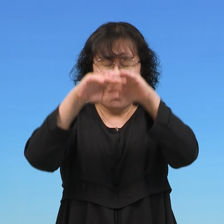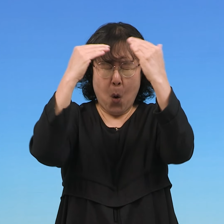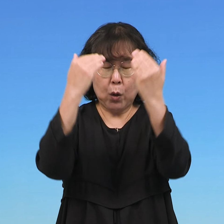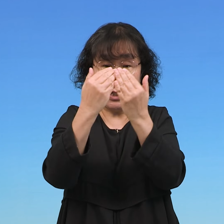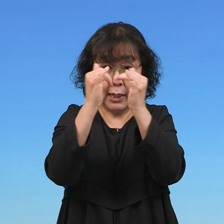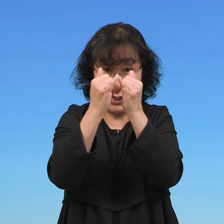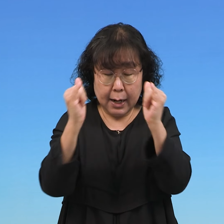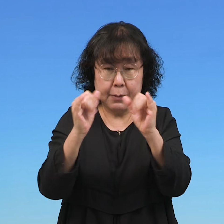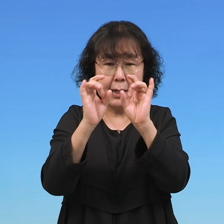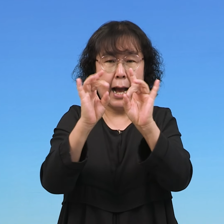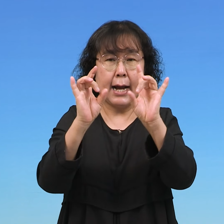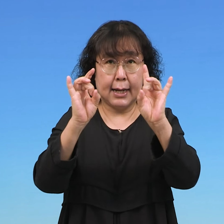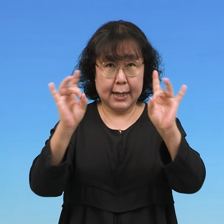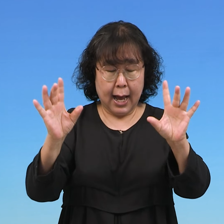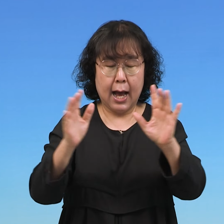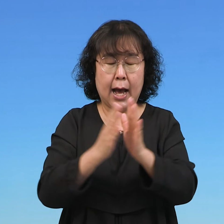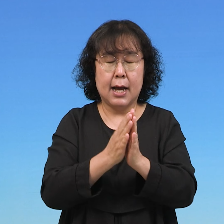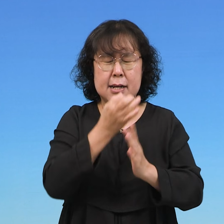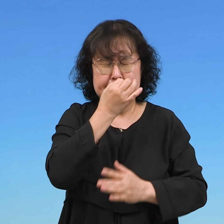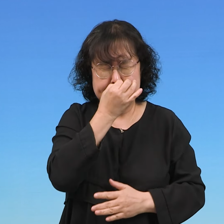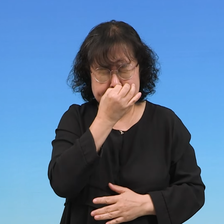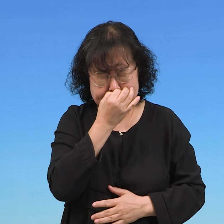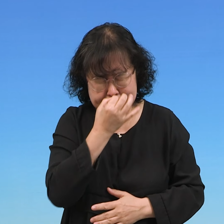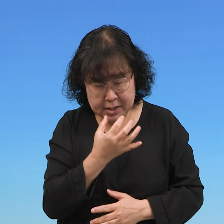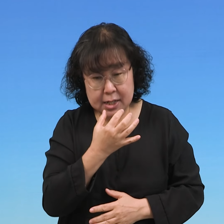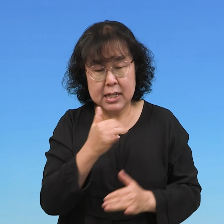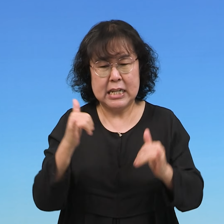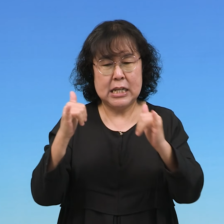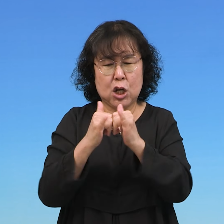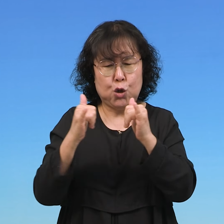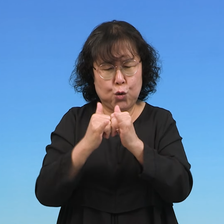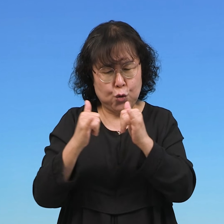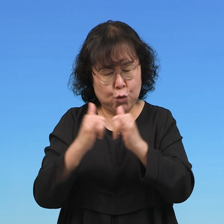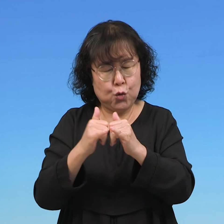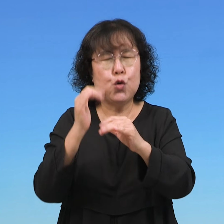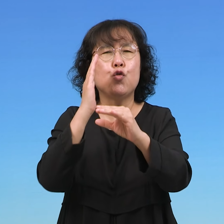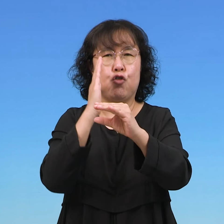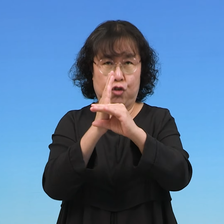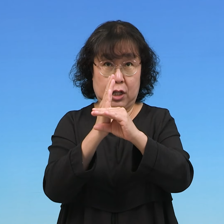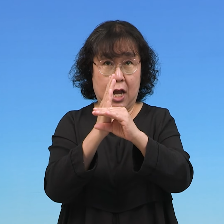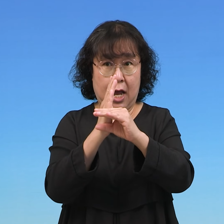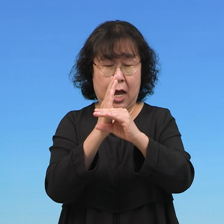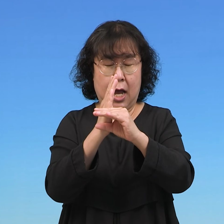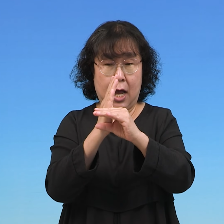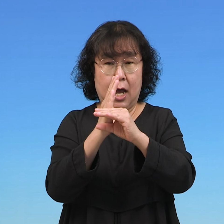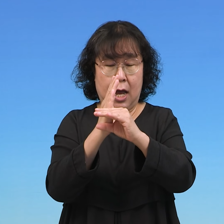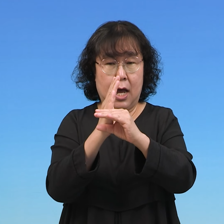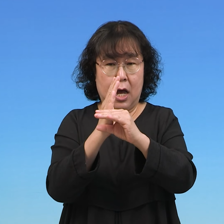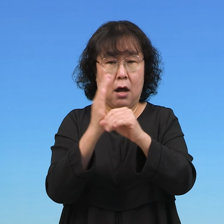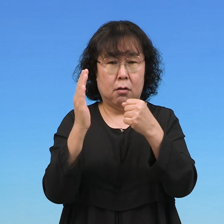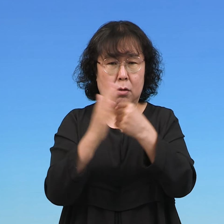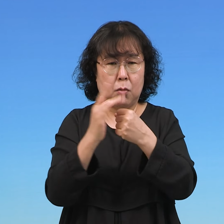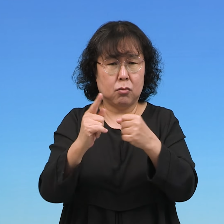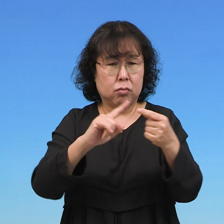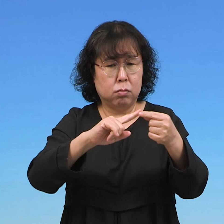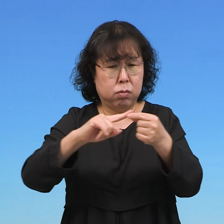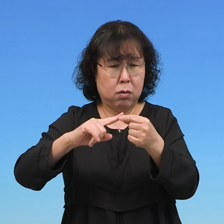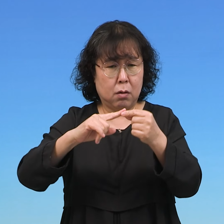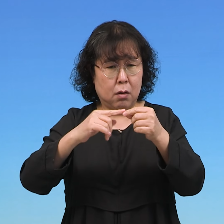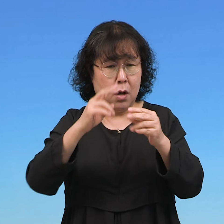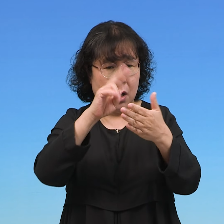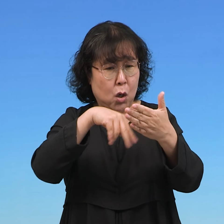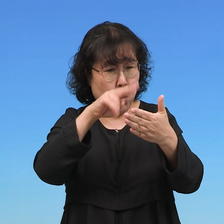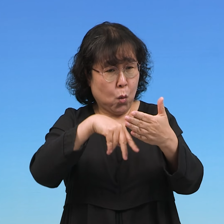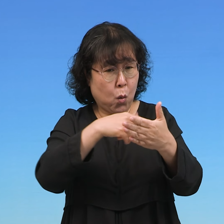모든 사람들은 저마다 힘겨운 전투를 치르고 있으니. 이게 마음에 확 와닿는